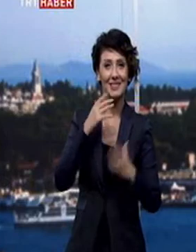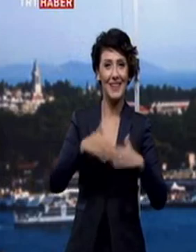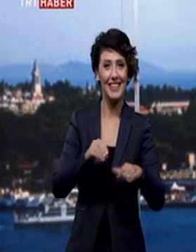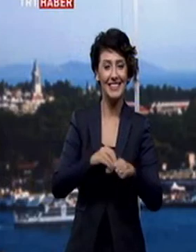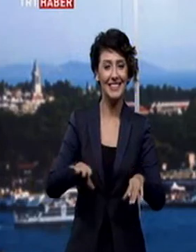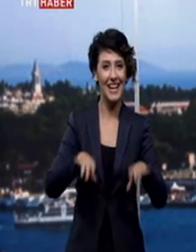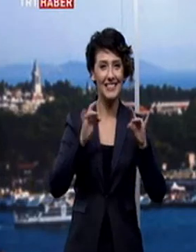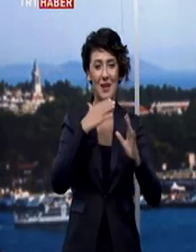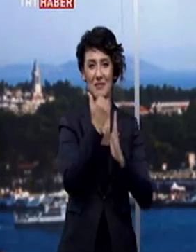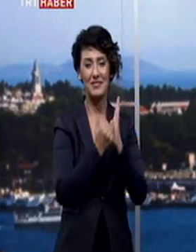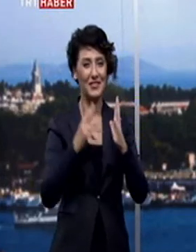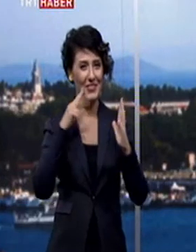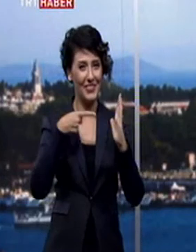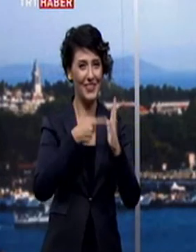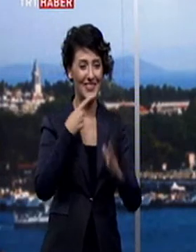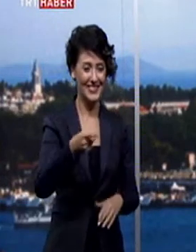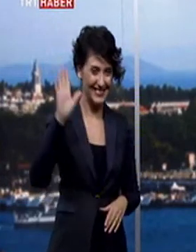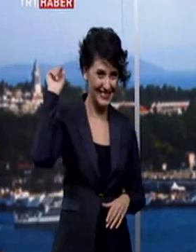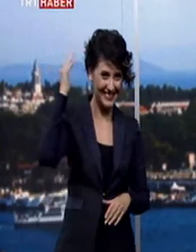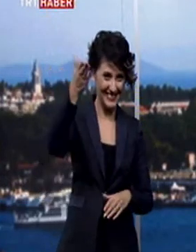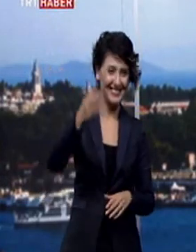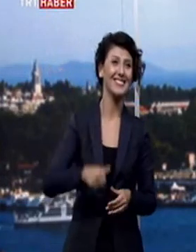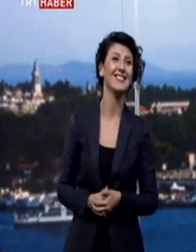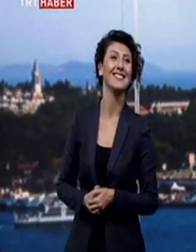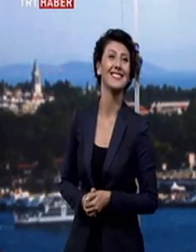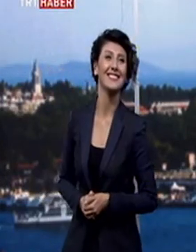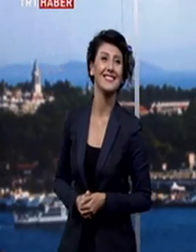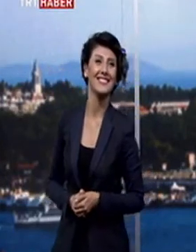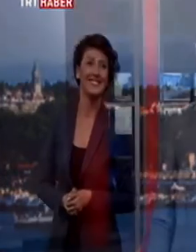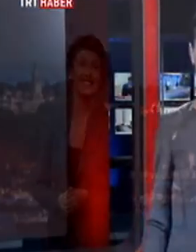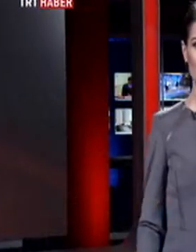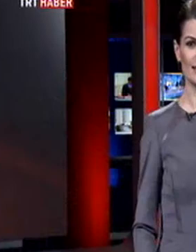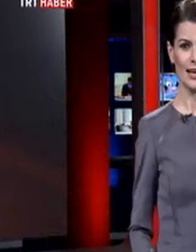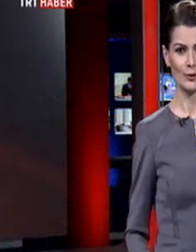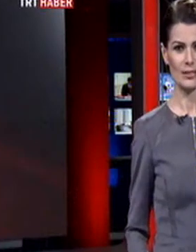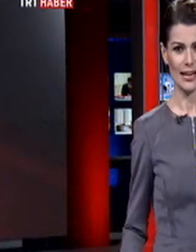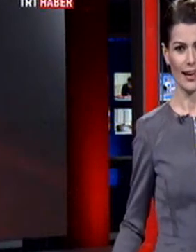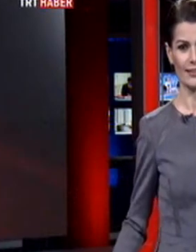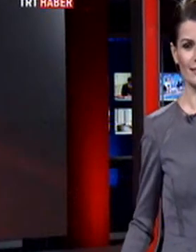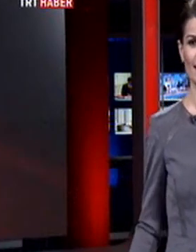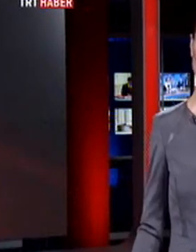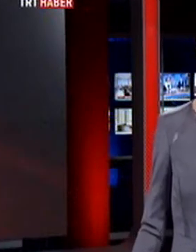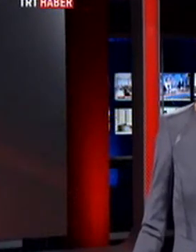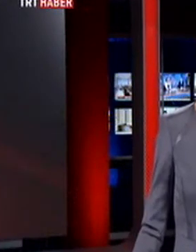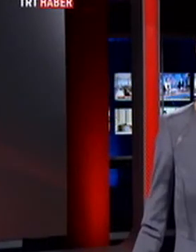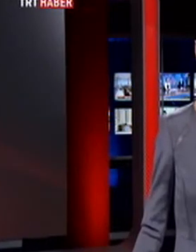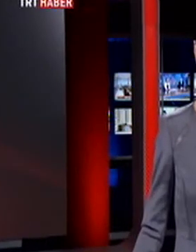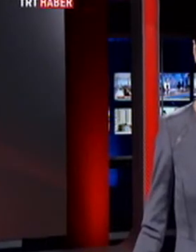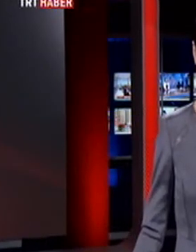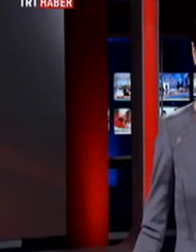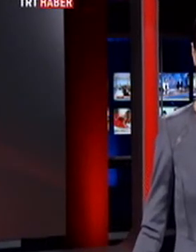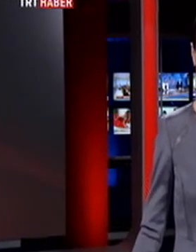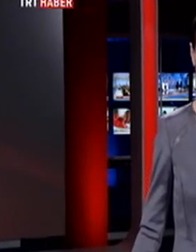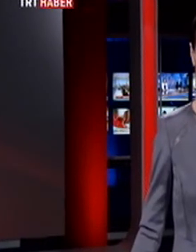İşitme engelliler için hazırladığımız haberlerimizi noktalıyoruz. Ve sevgili seyirciler, gün biterken de sıra ekonomi